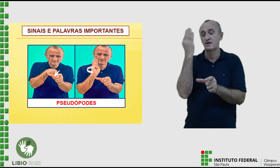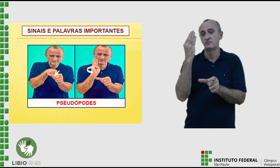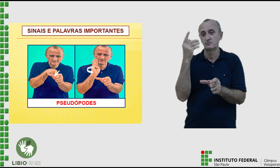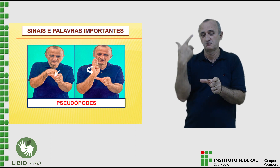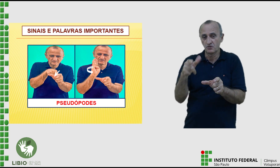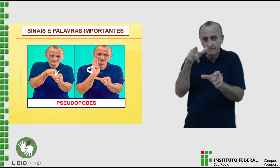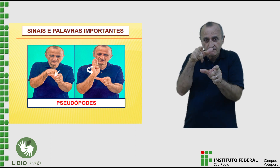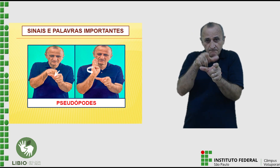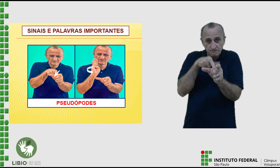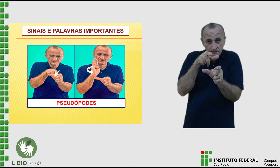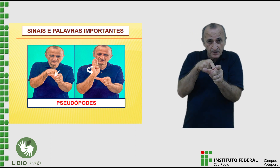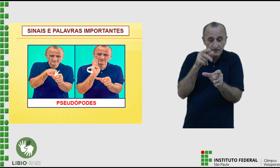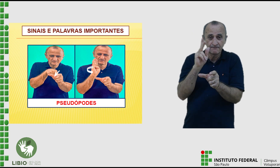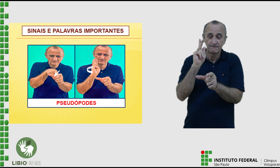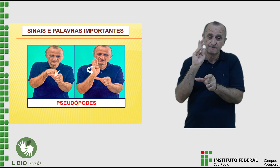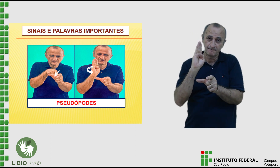pseudópodes,